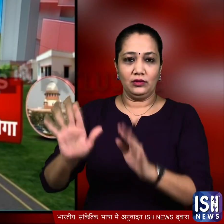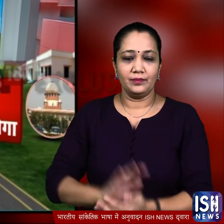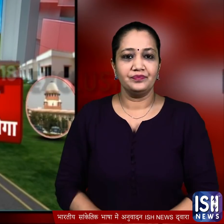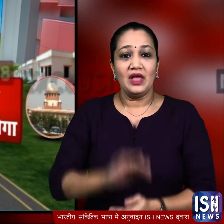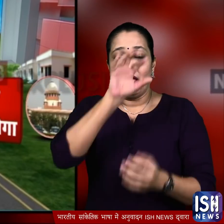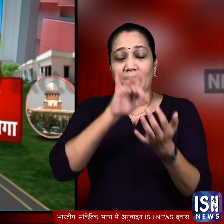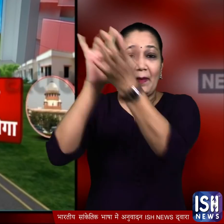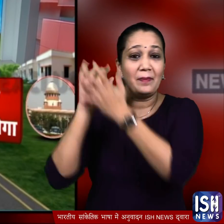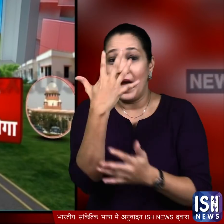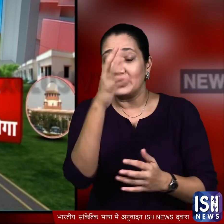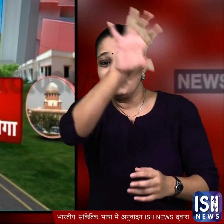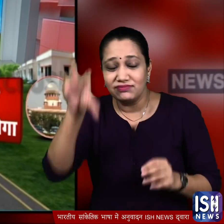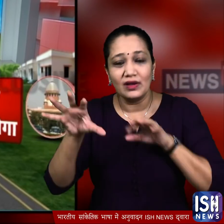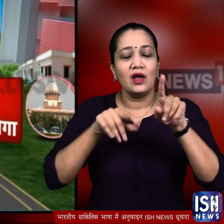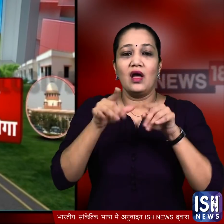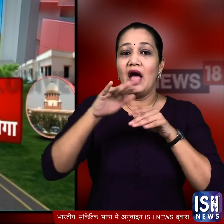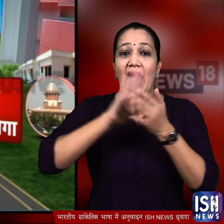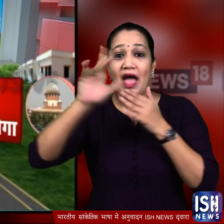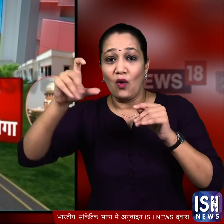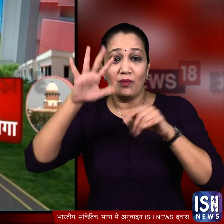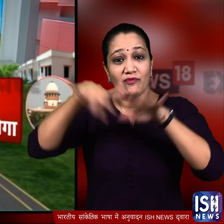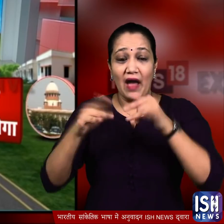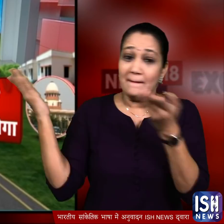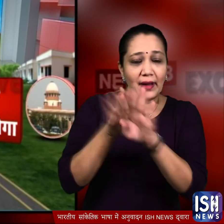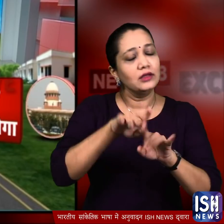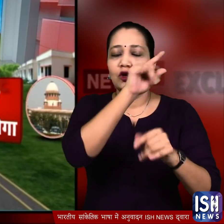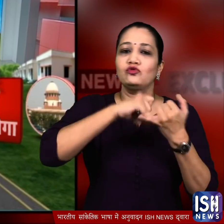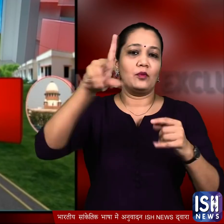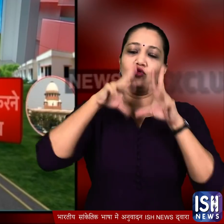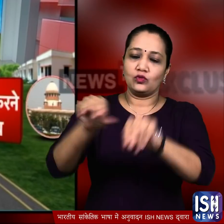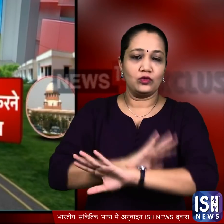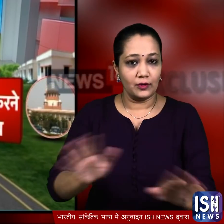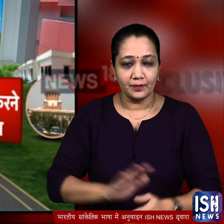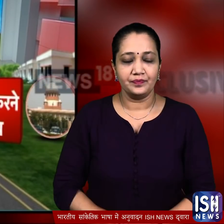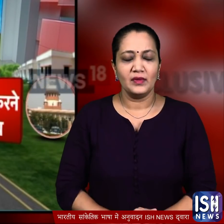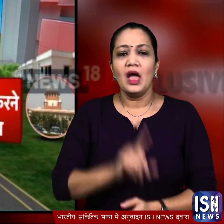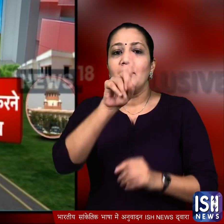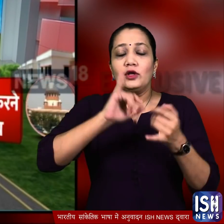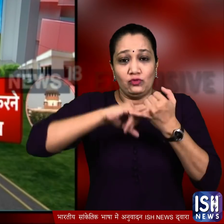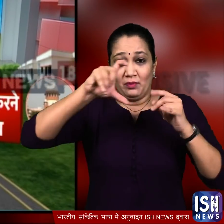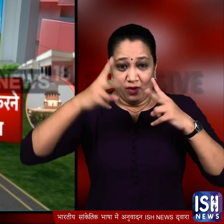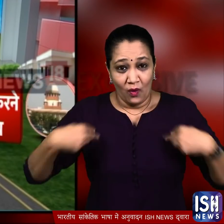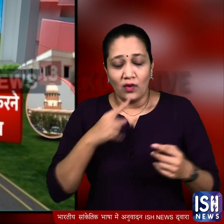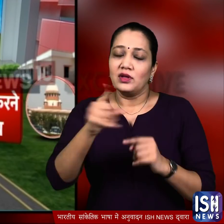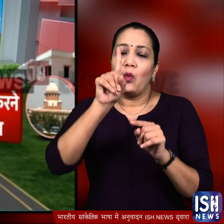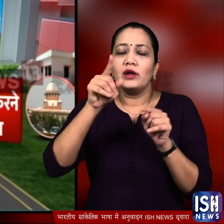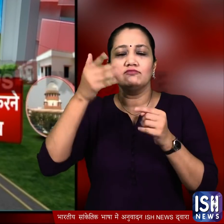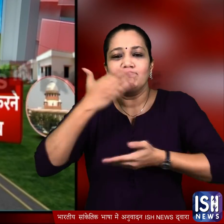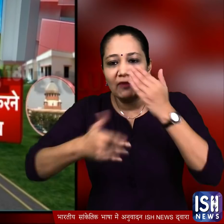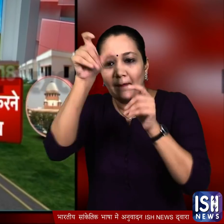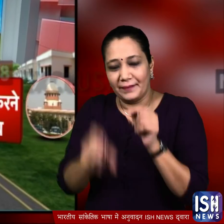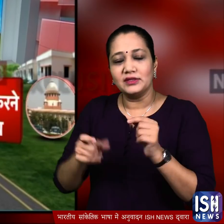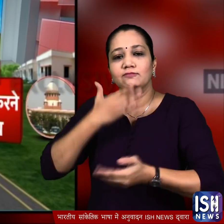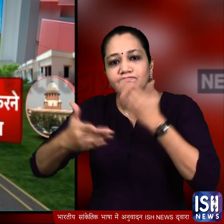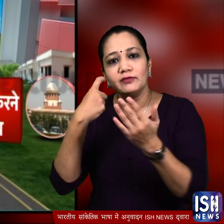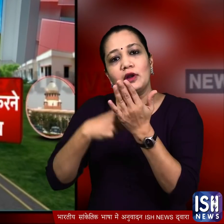शहरों में लॉकडाउन नहीं लगेगा, जिसका आदेश हाई कोर्ट ने दिया था। हालांकि सुप्रीम कोर्ट ने एक सलाहकार नियुक्त किया जो इन शहरों की